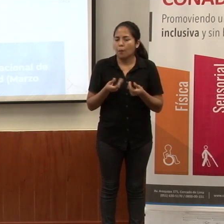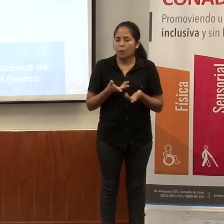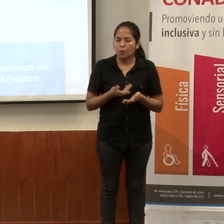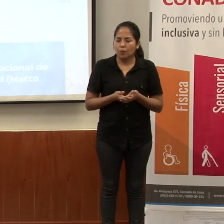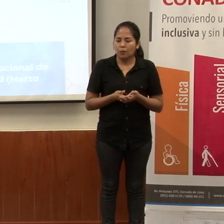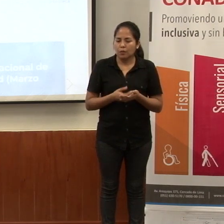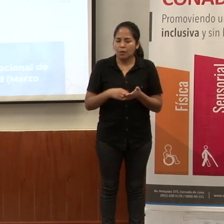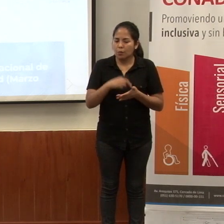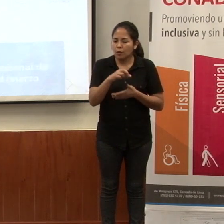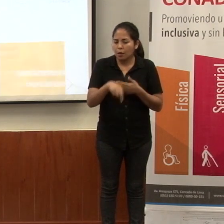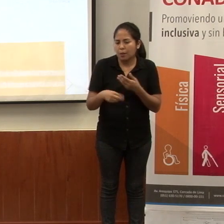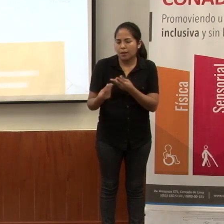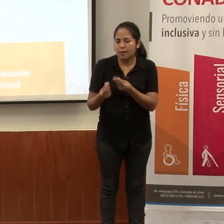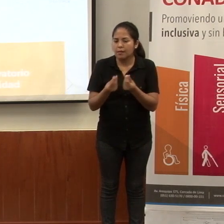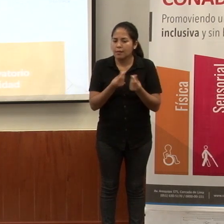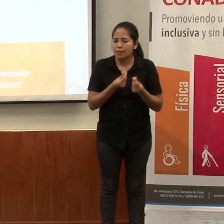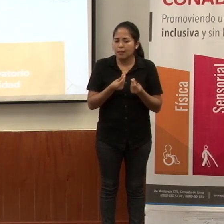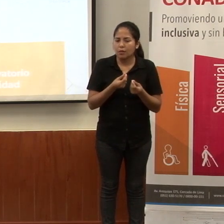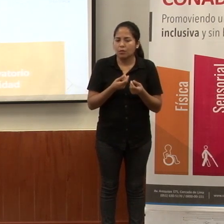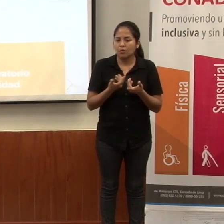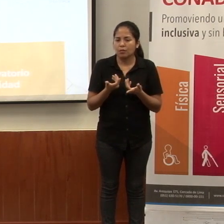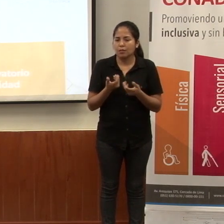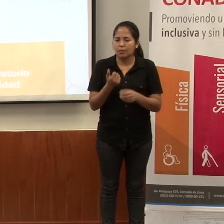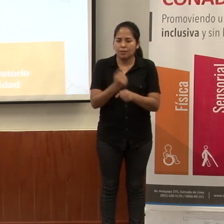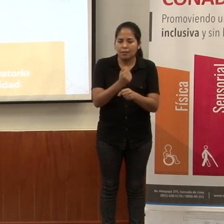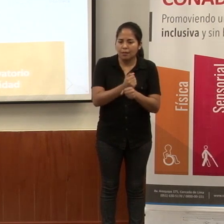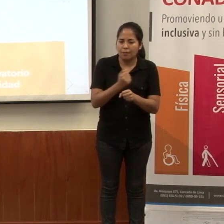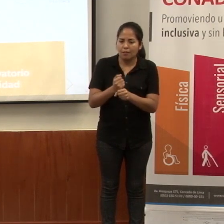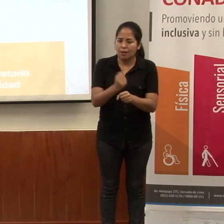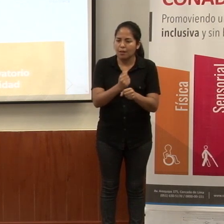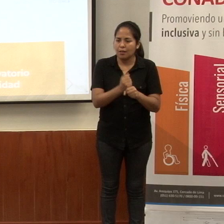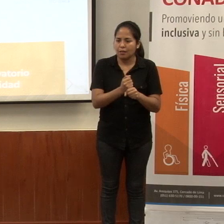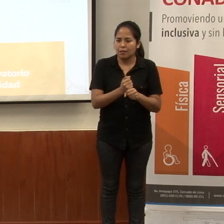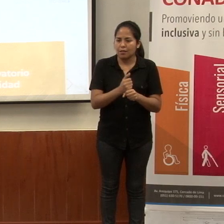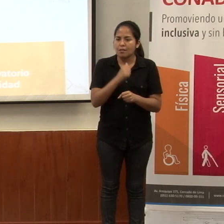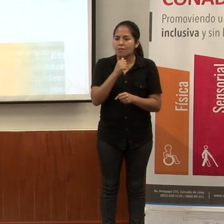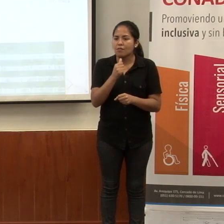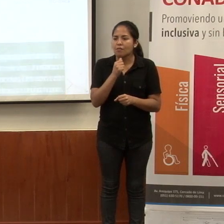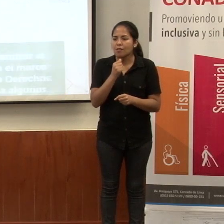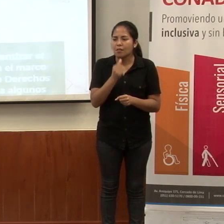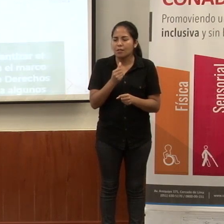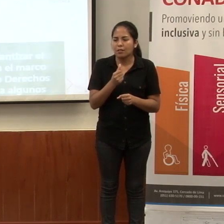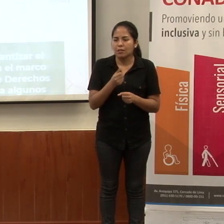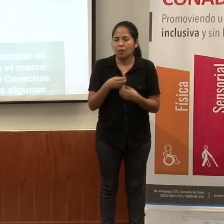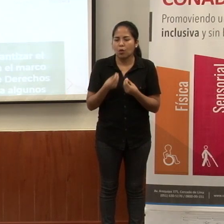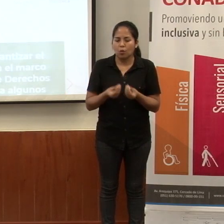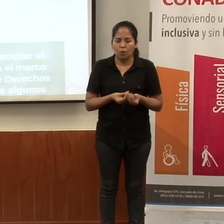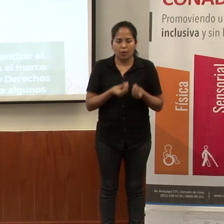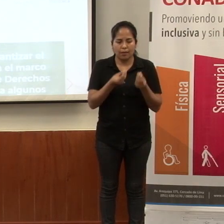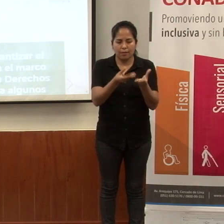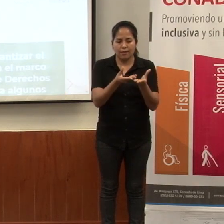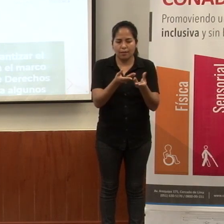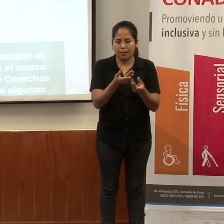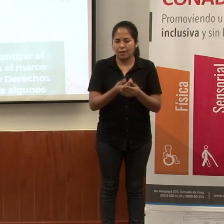me da la impresión que hay un problema de definición de los productos en el programa